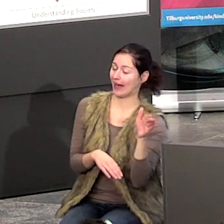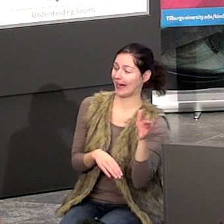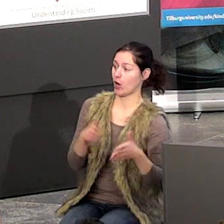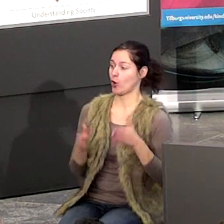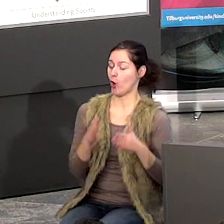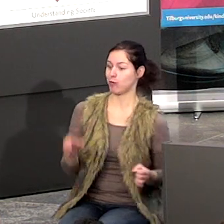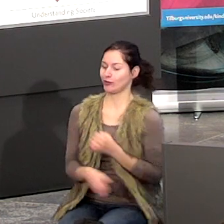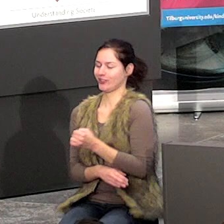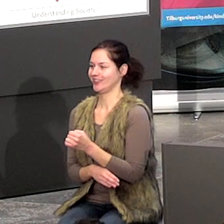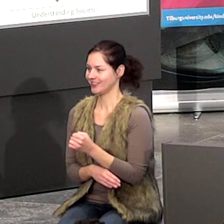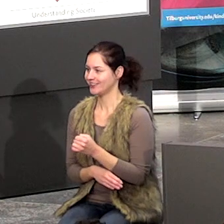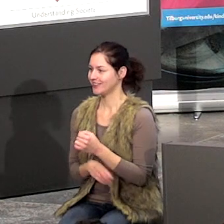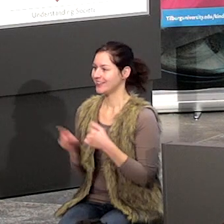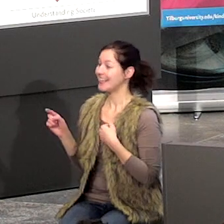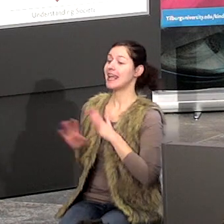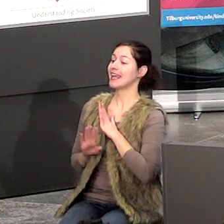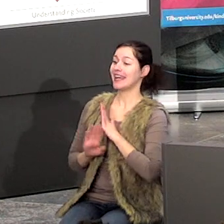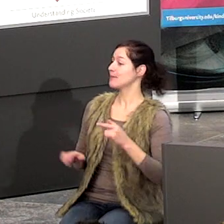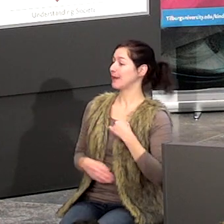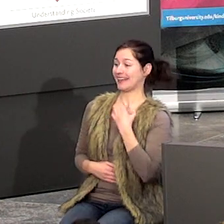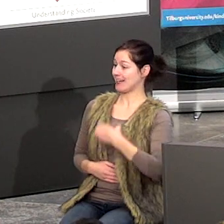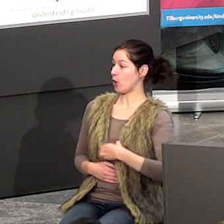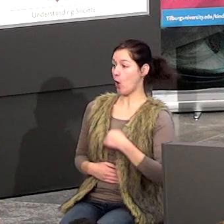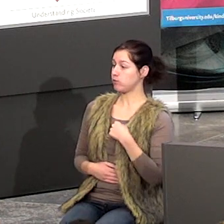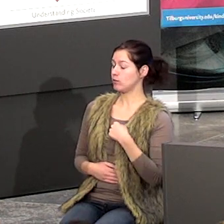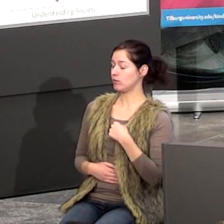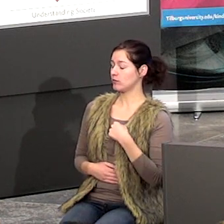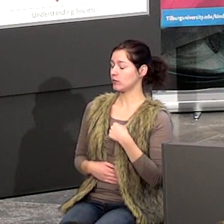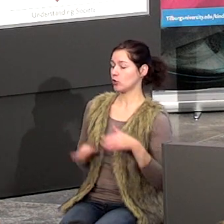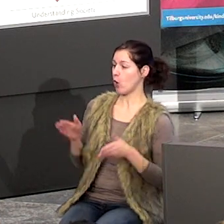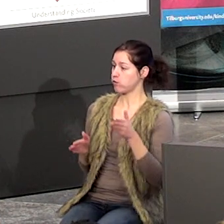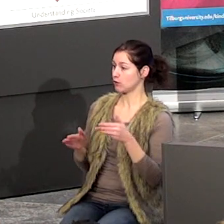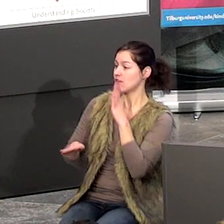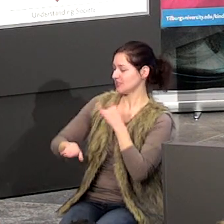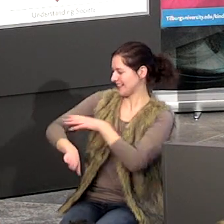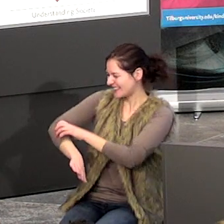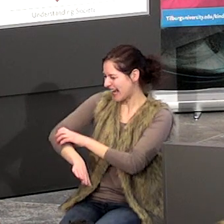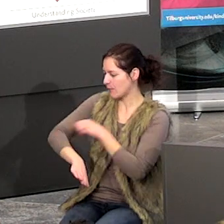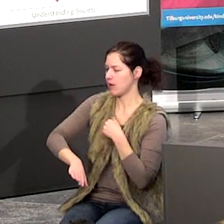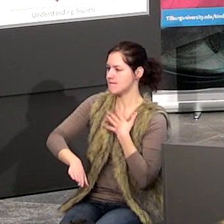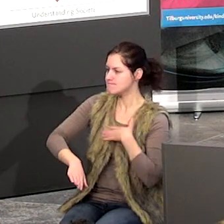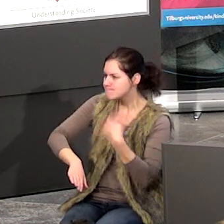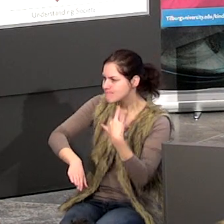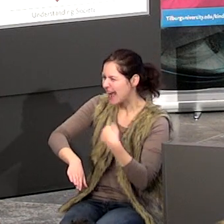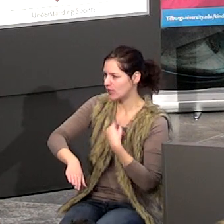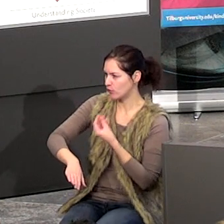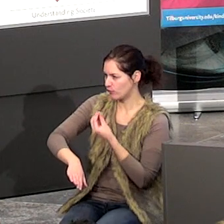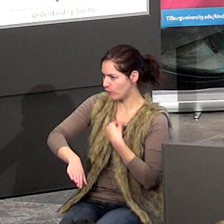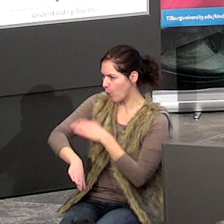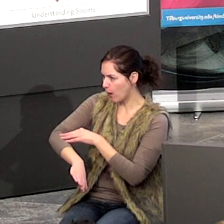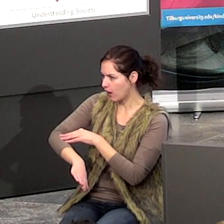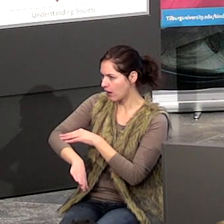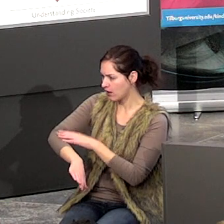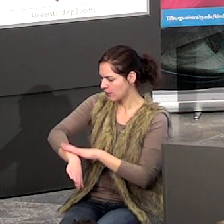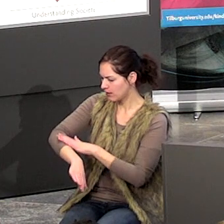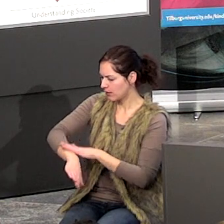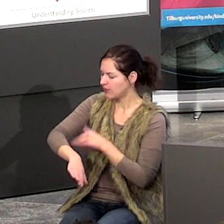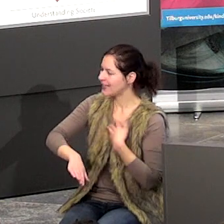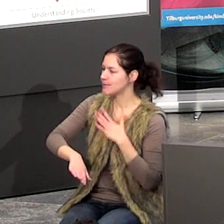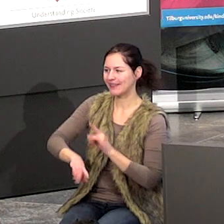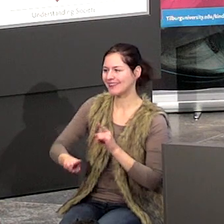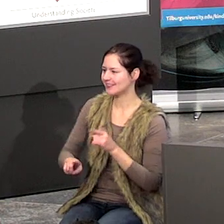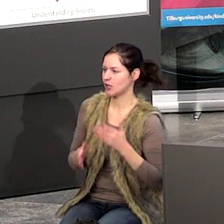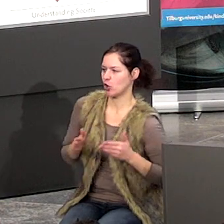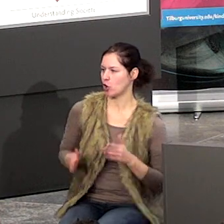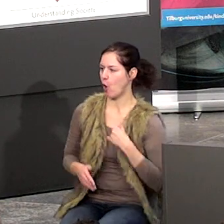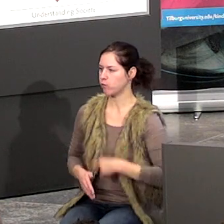over mezelf zeggen, ik ben geen robot. Als ik in mijn arm knijp, dan doet dit gewoon pijn. Dat voel ik dus dit, hè? Mijn huid blijft ook zitten, dus ik ben geen robot, ik ben